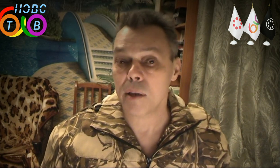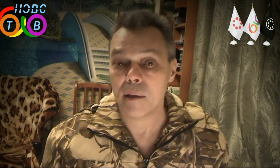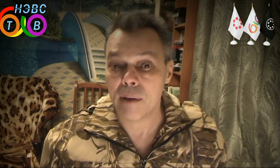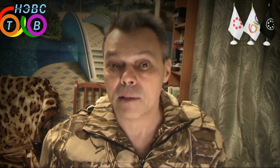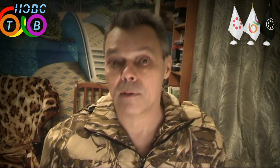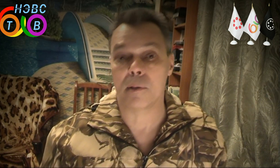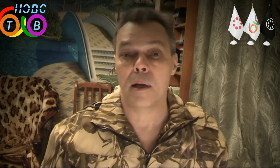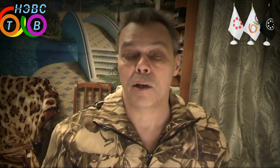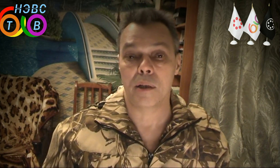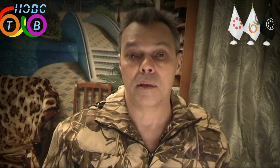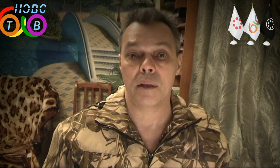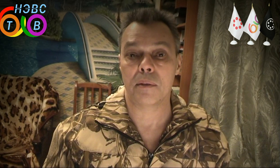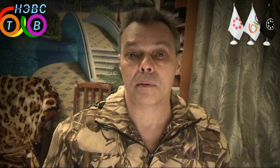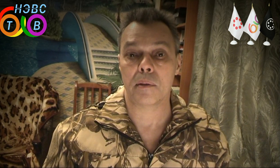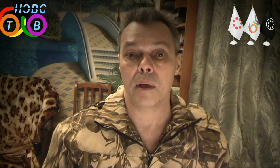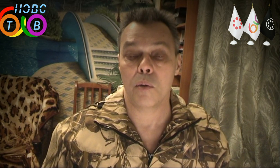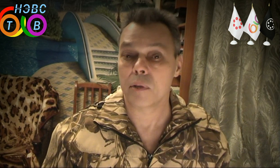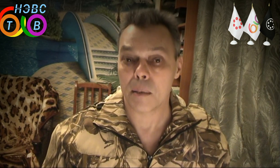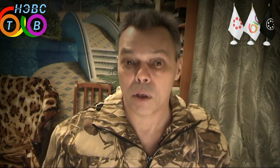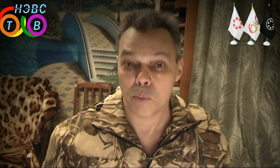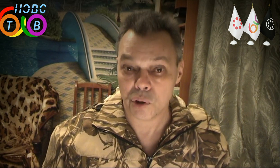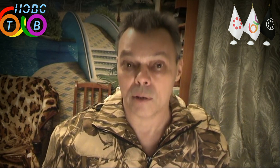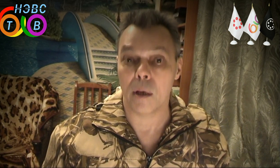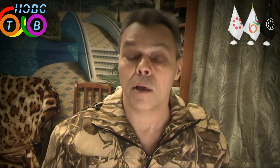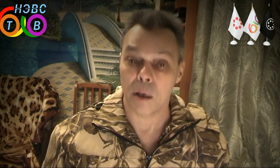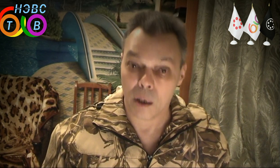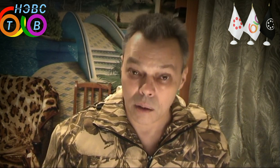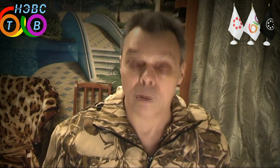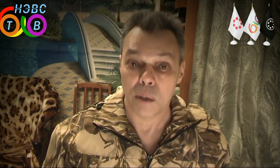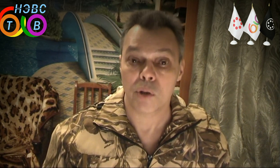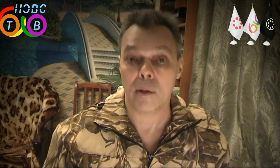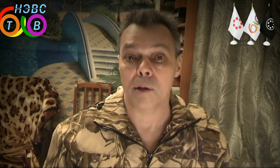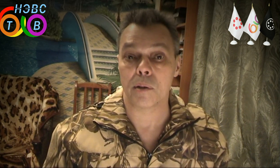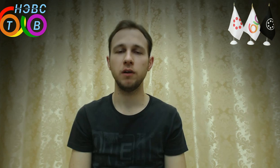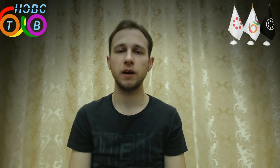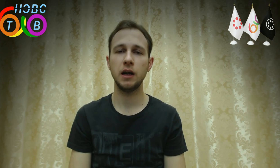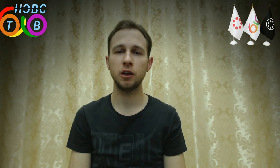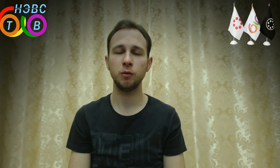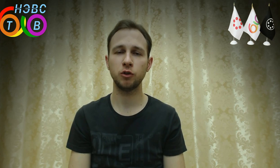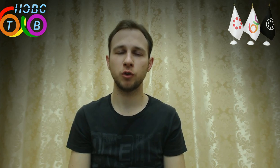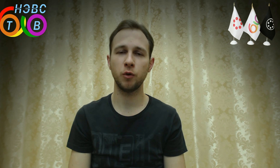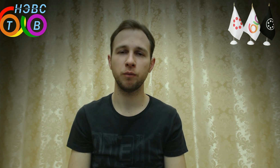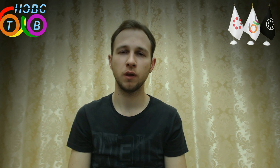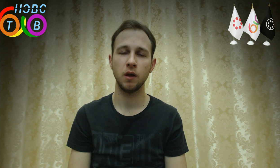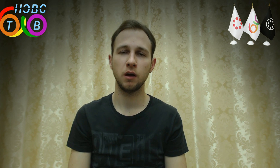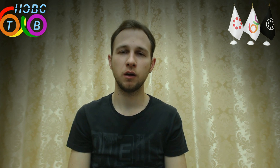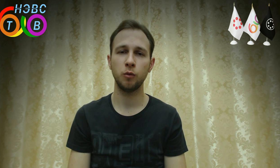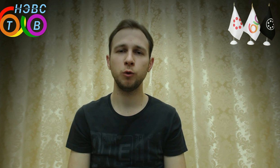большая ответственность, лишение девственности, уважаемые мужчины и девушки также. Вы говорили о том, что